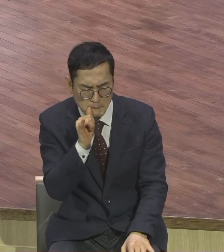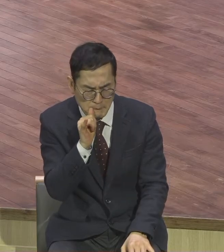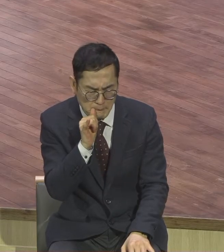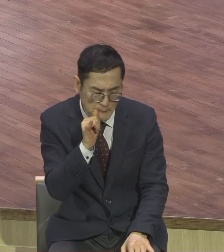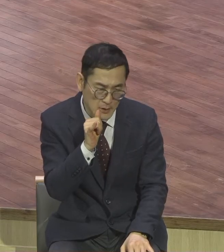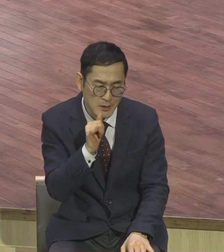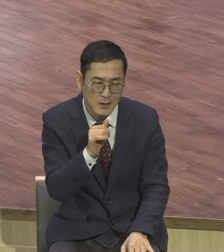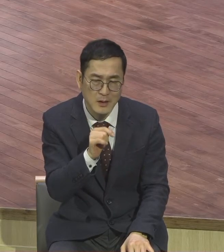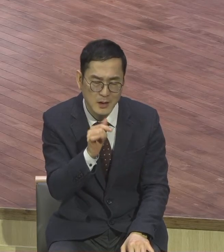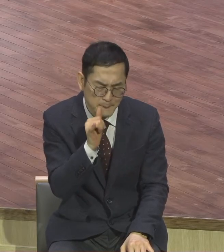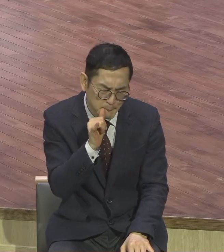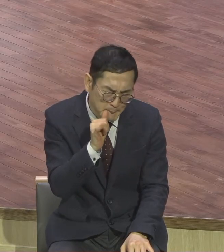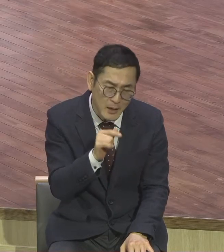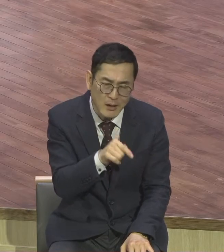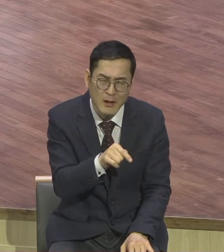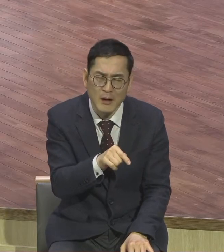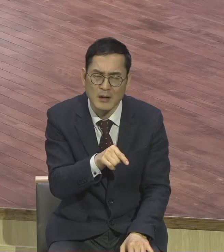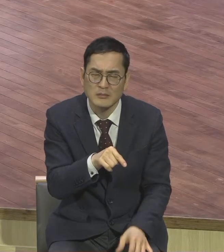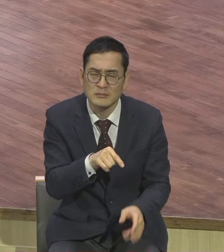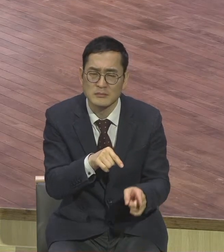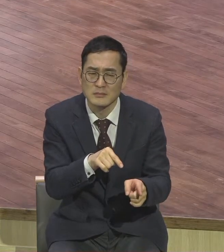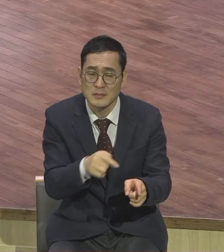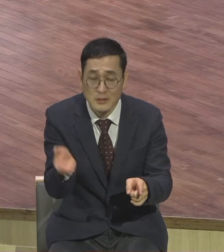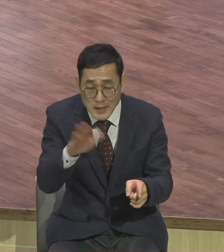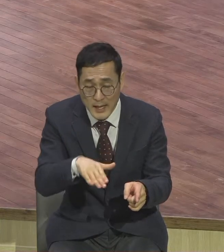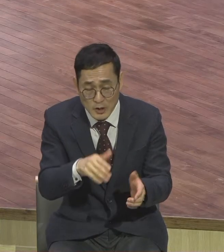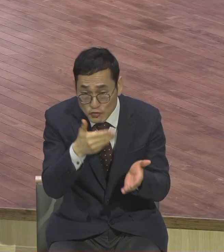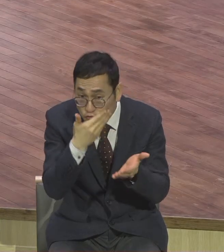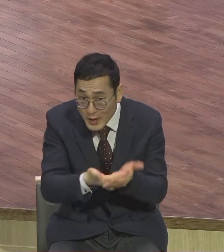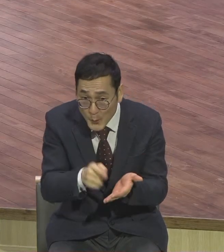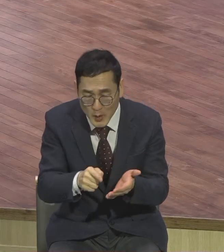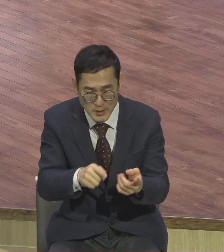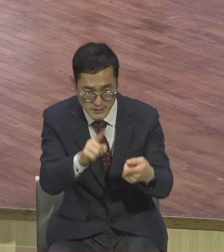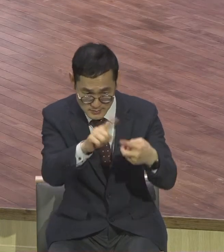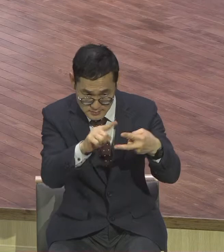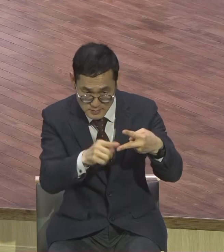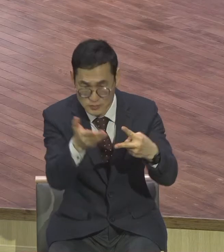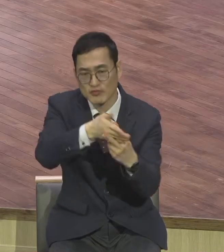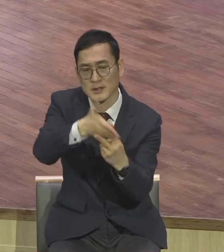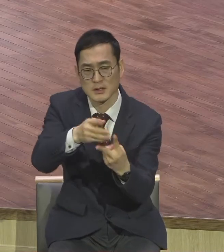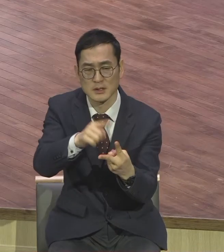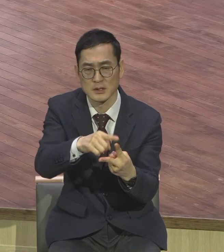사실이냐 아니면 팩트 거짓이냐 이거 분별하기 쉽지 않아요.